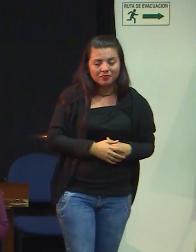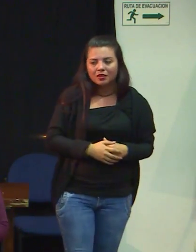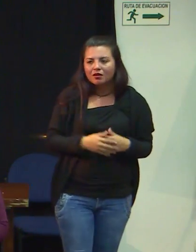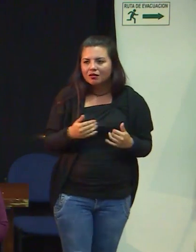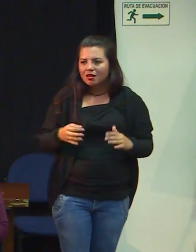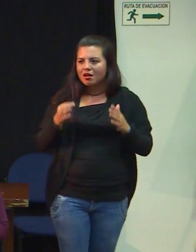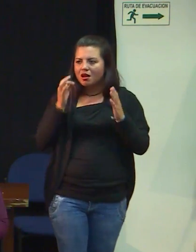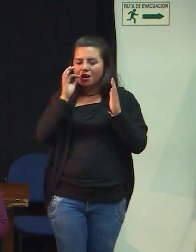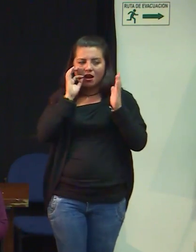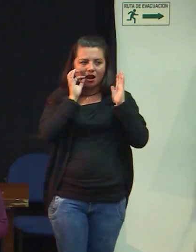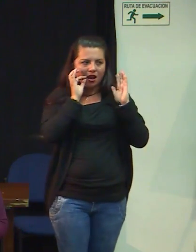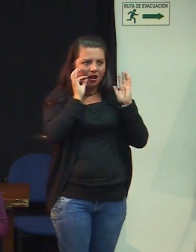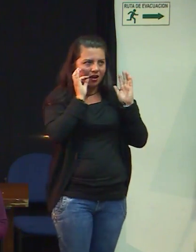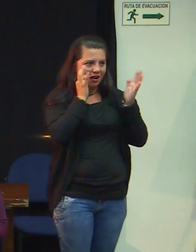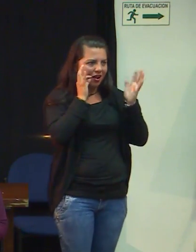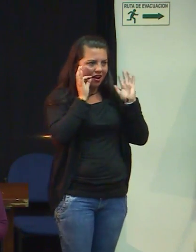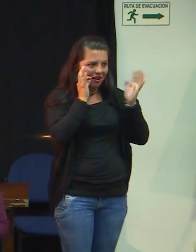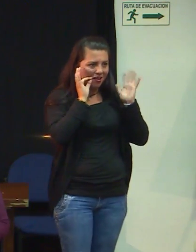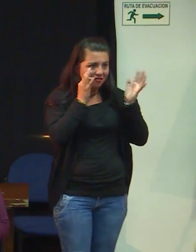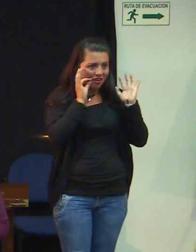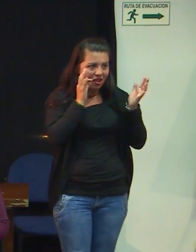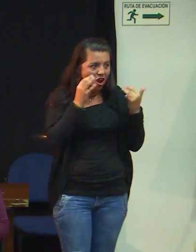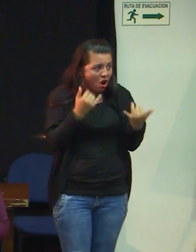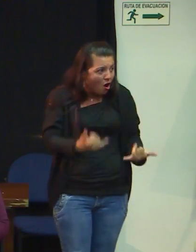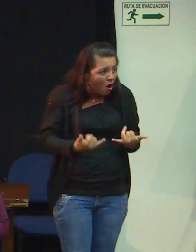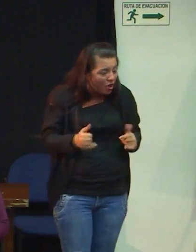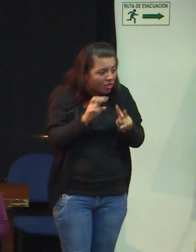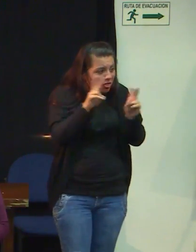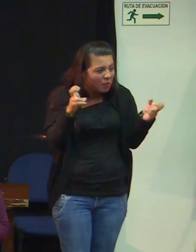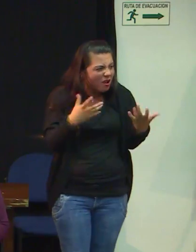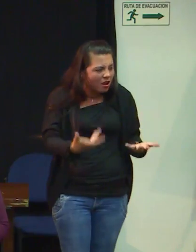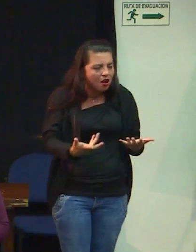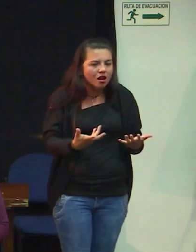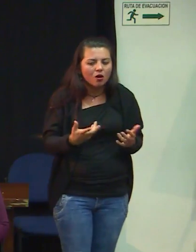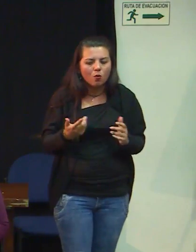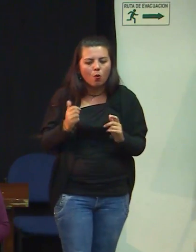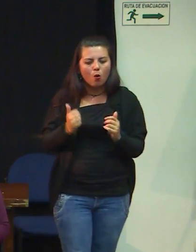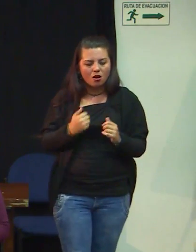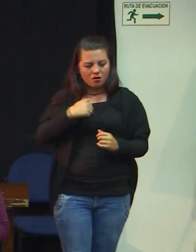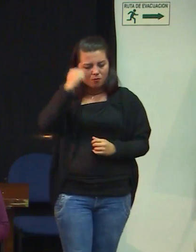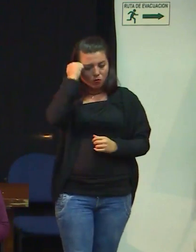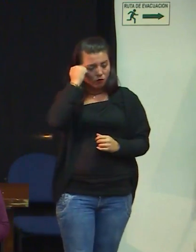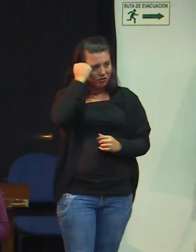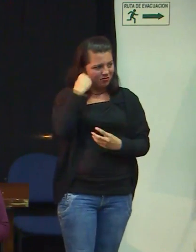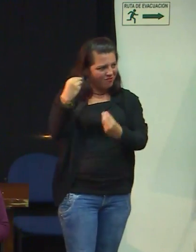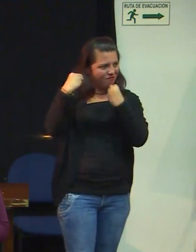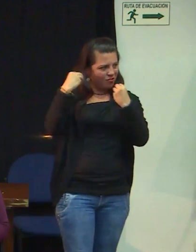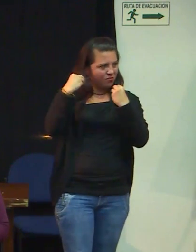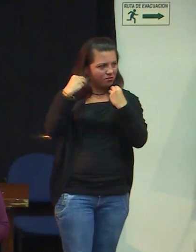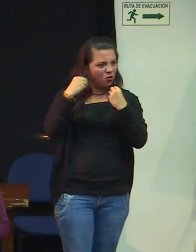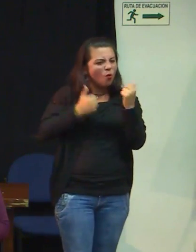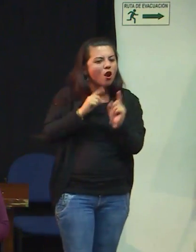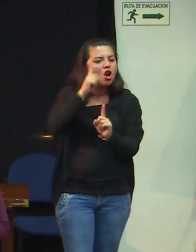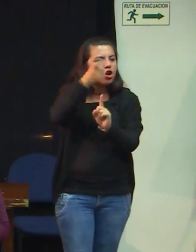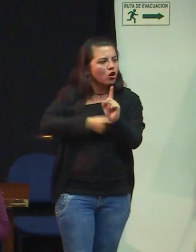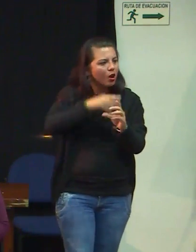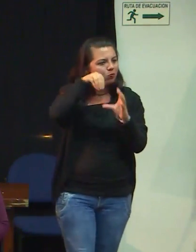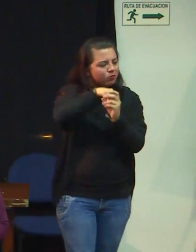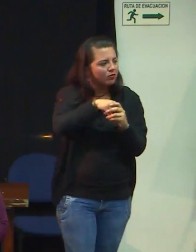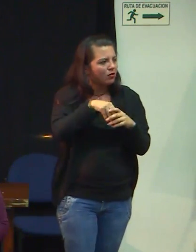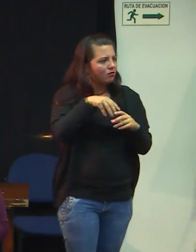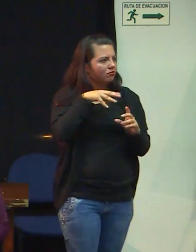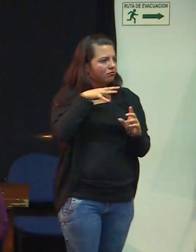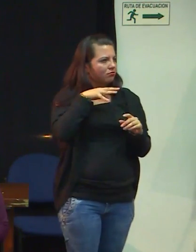café del día de hoy es abarcar el rol del maestro en formación en las movilizaciones, en las